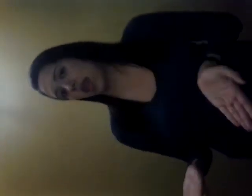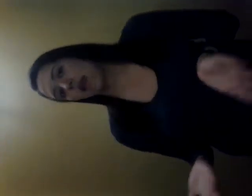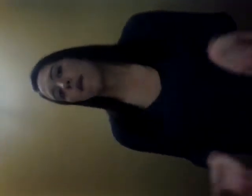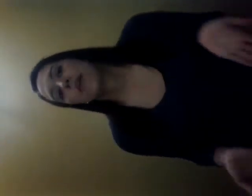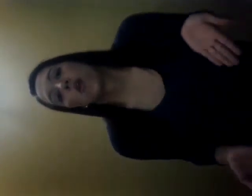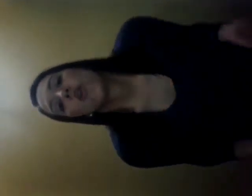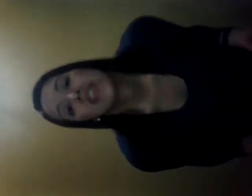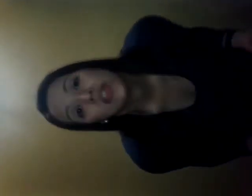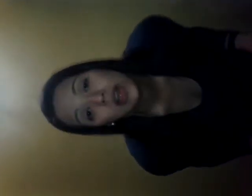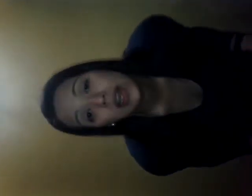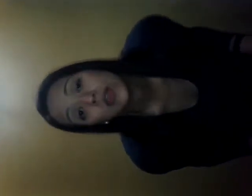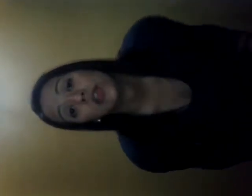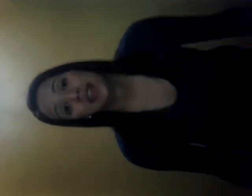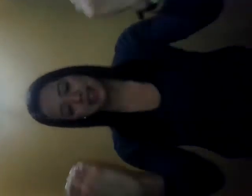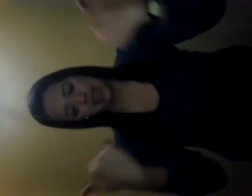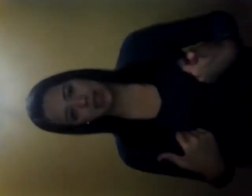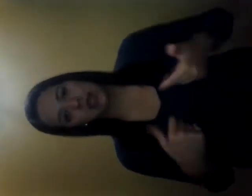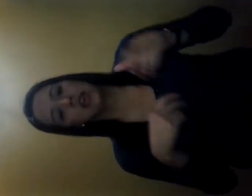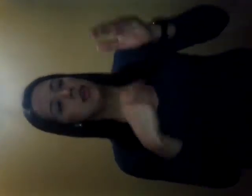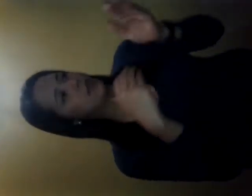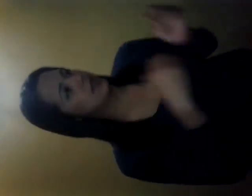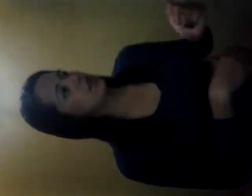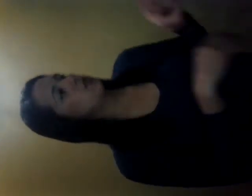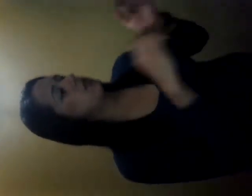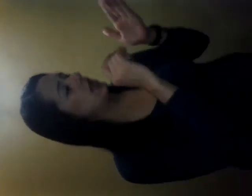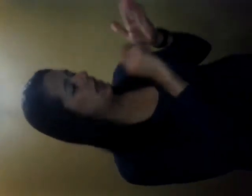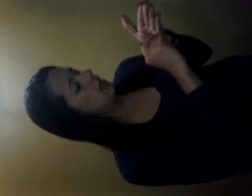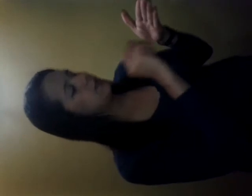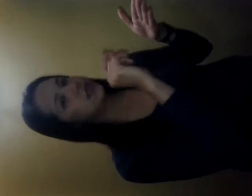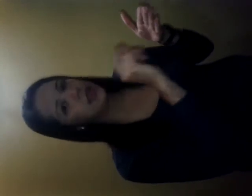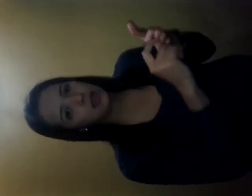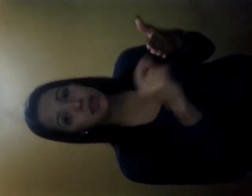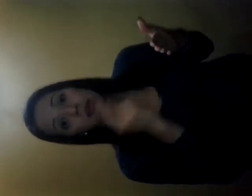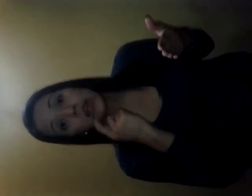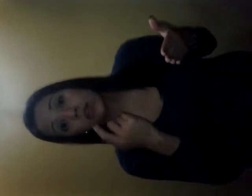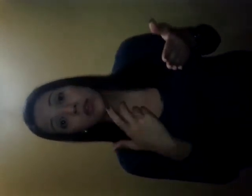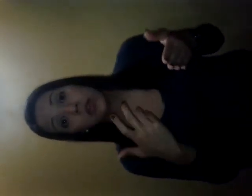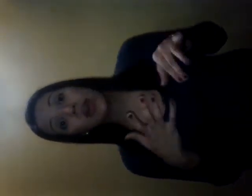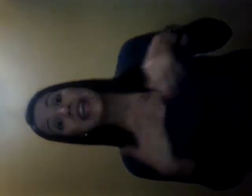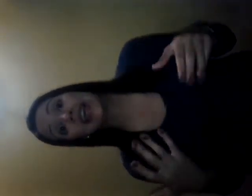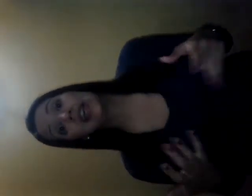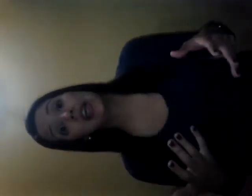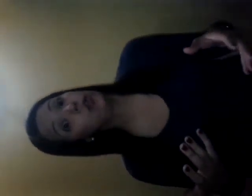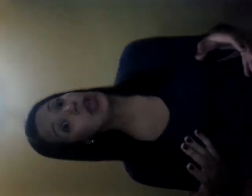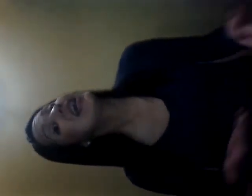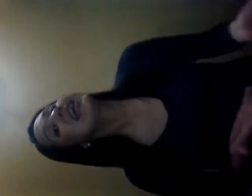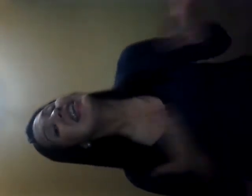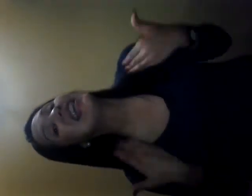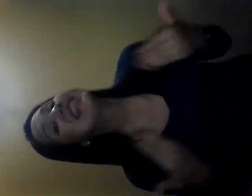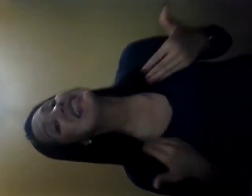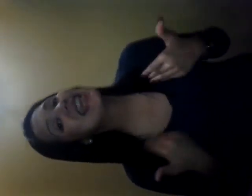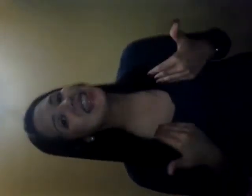el estudiante se acerca y pasa con cada paciente, ve que todo no es igual y quedan las dudas. Y ahí siente la necesidad